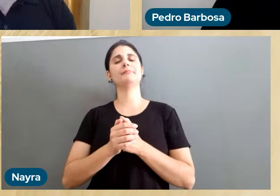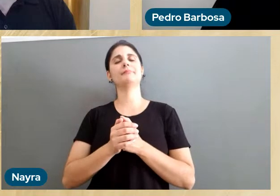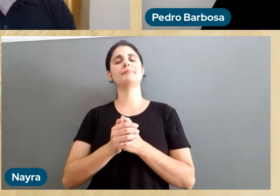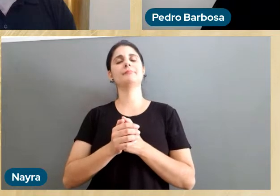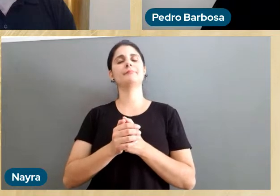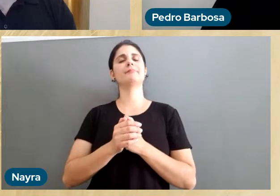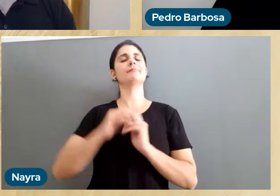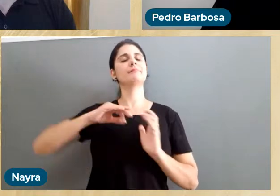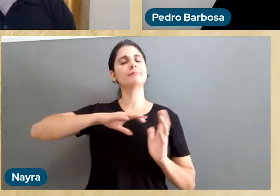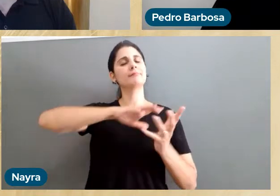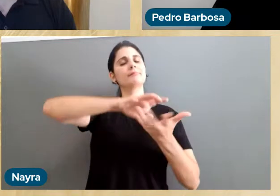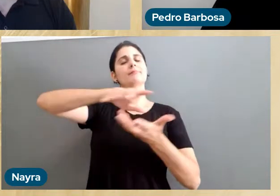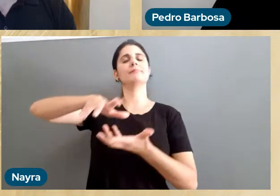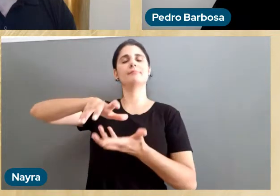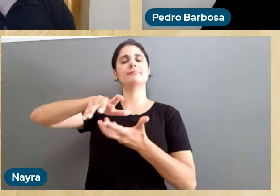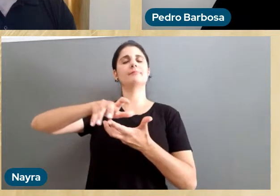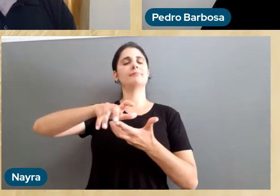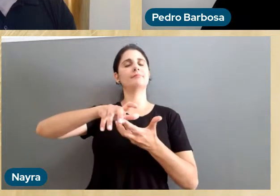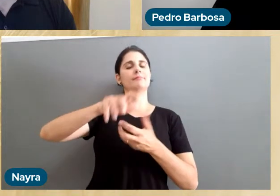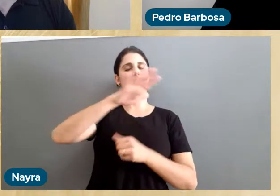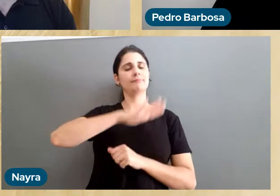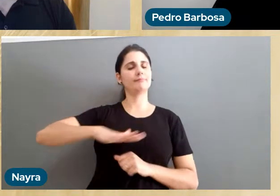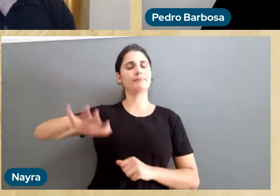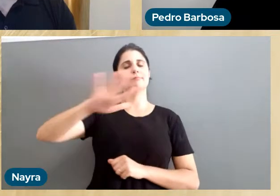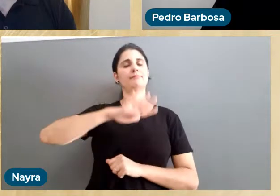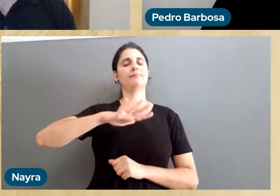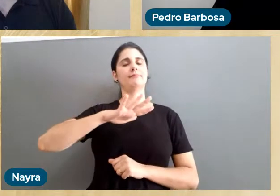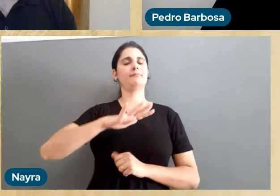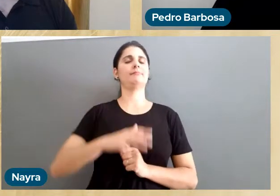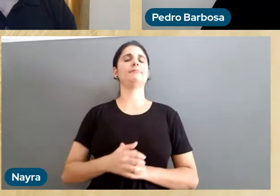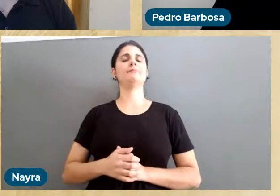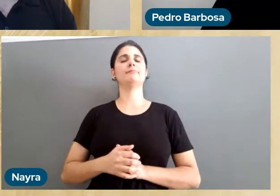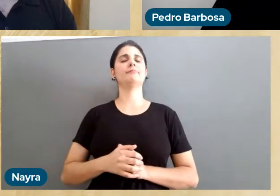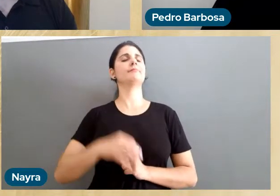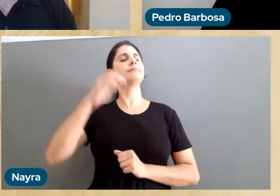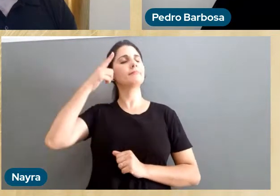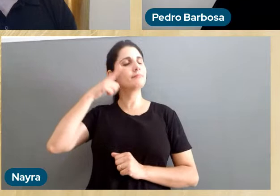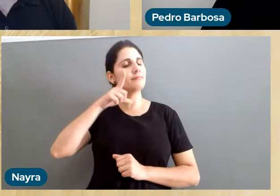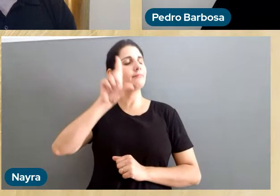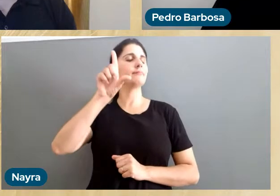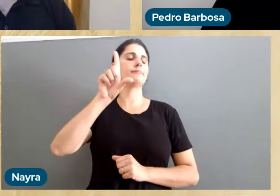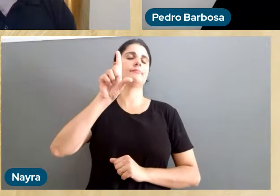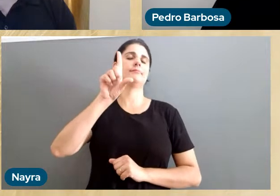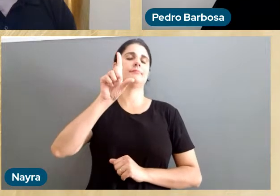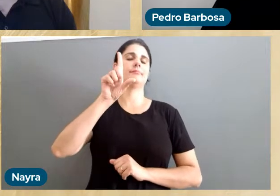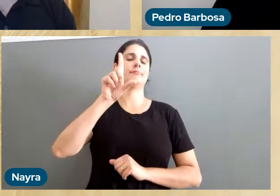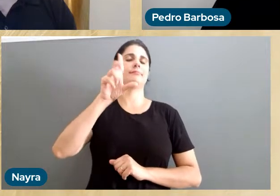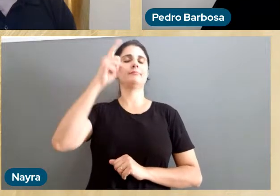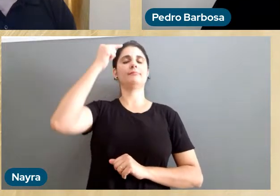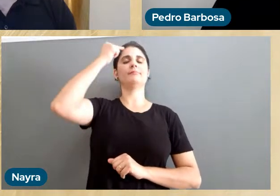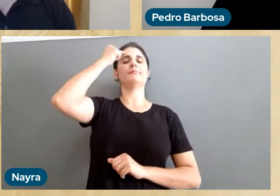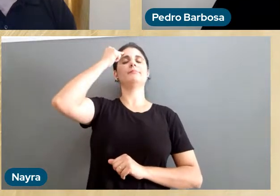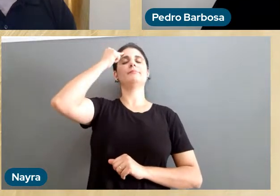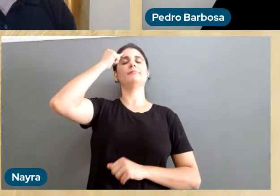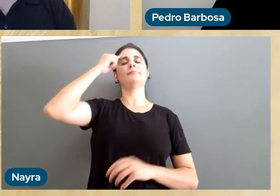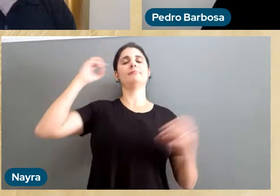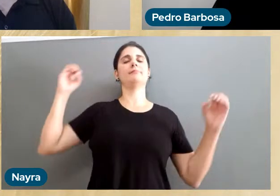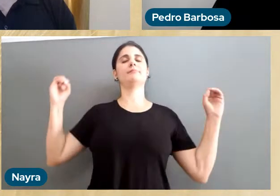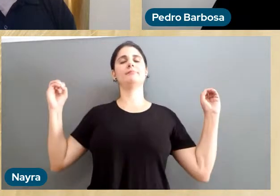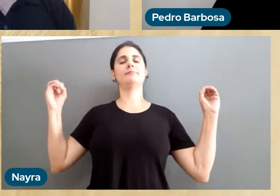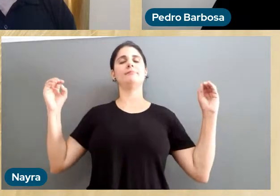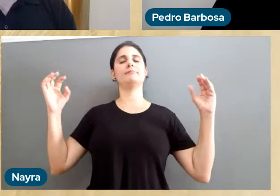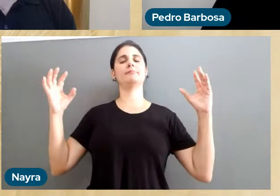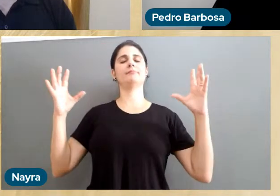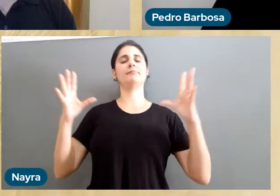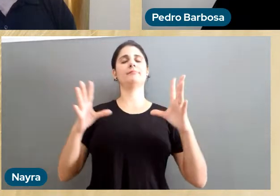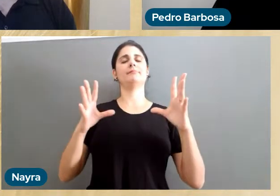planeta de uma maneira geral. Que nós consigamos, Senhor, refletir a Tua luz nos ambientes